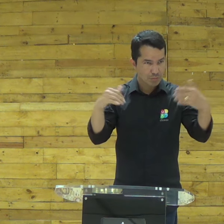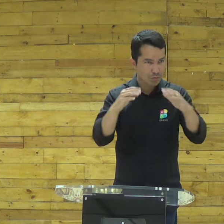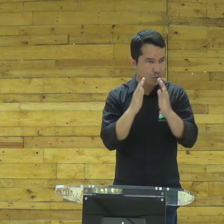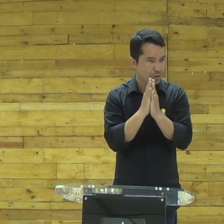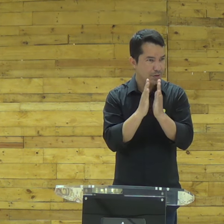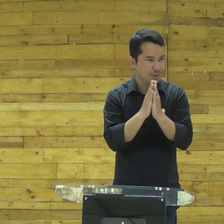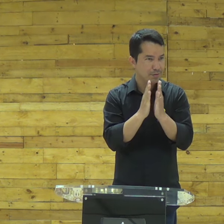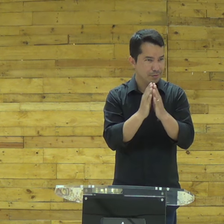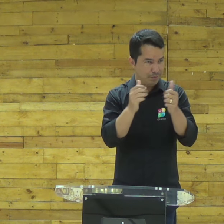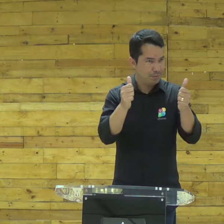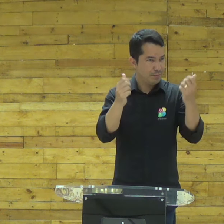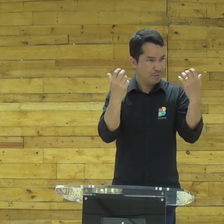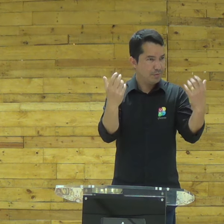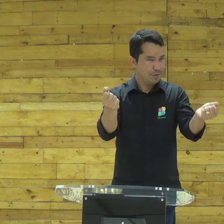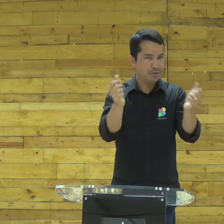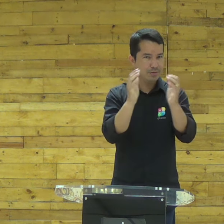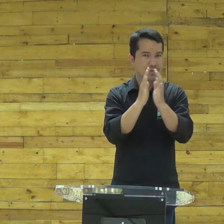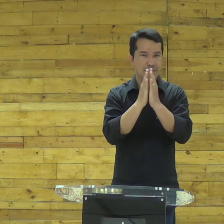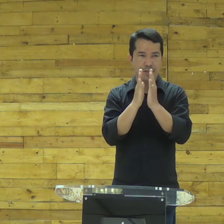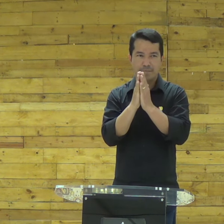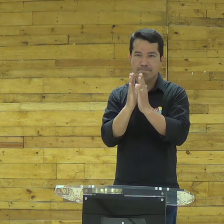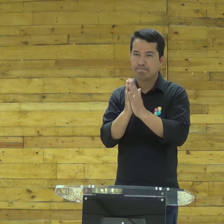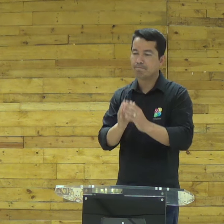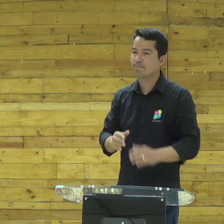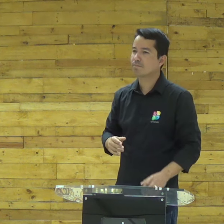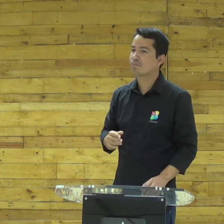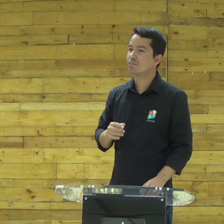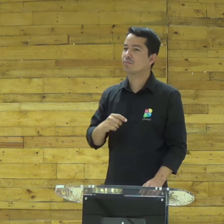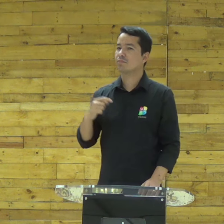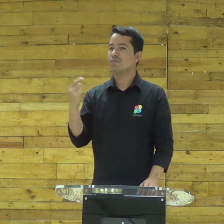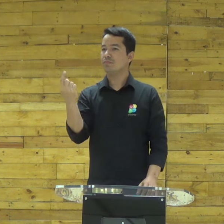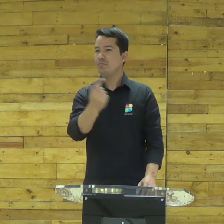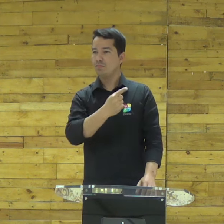mandamentos vamos orar você aceita orar comigo